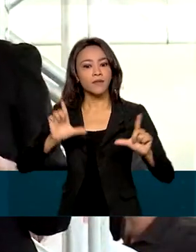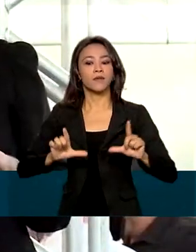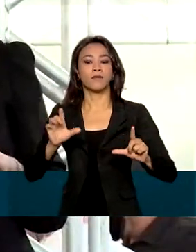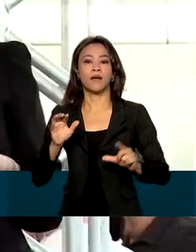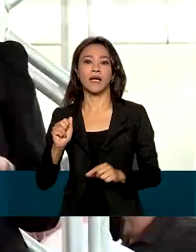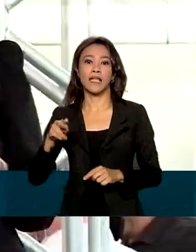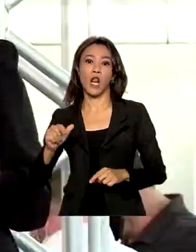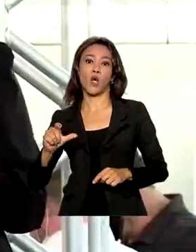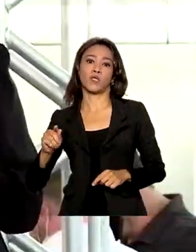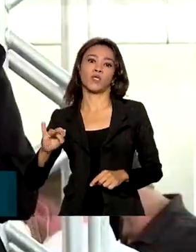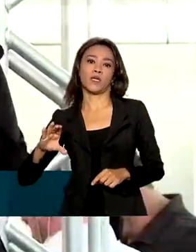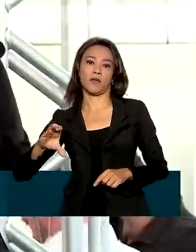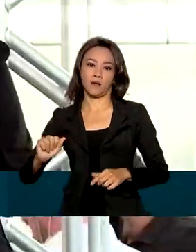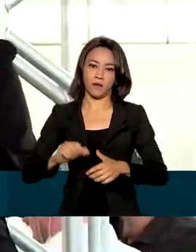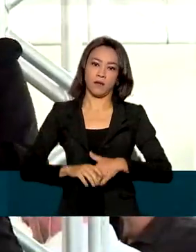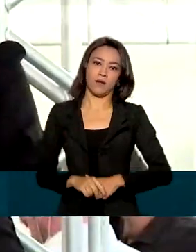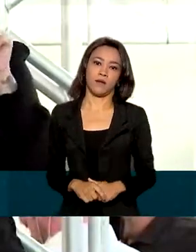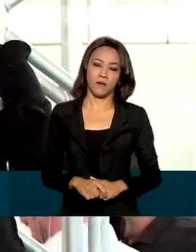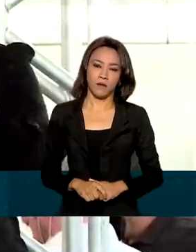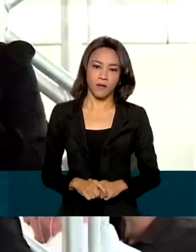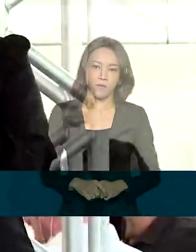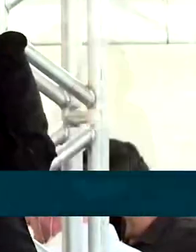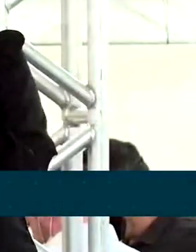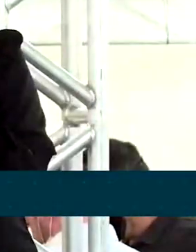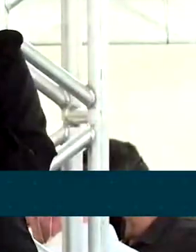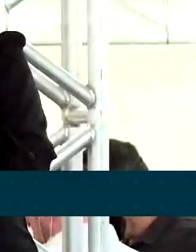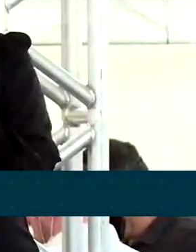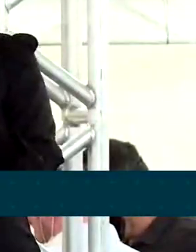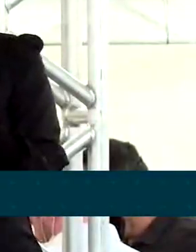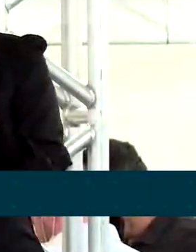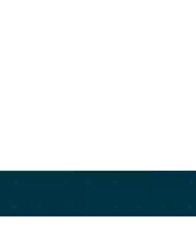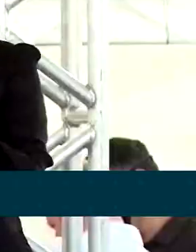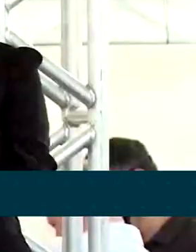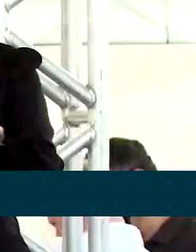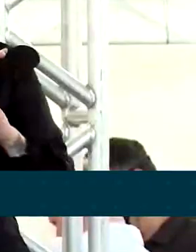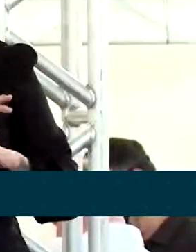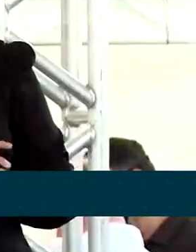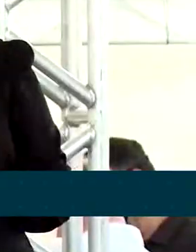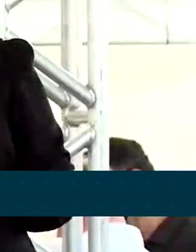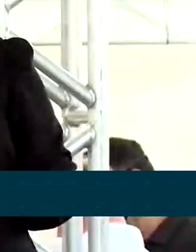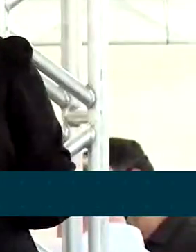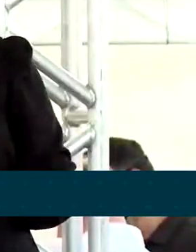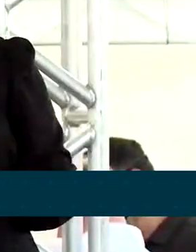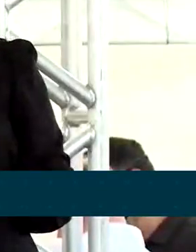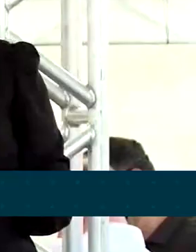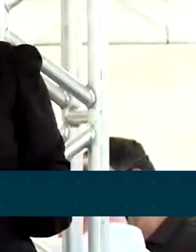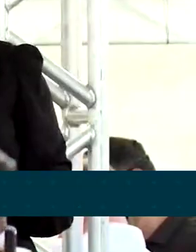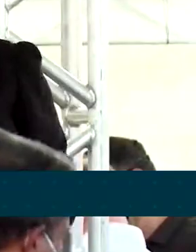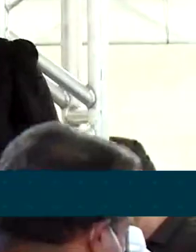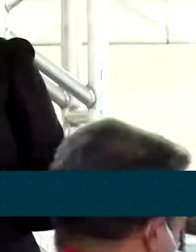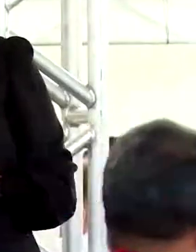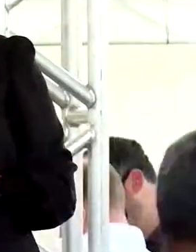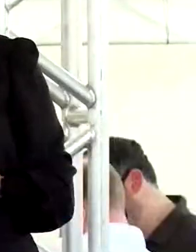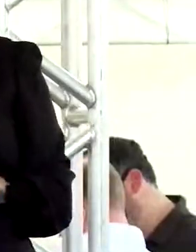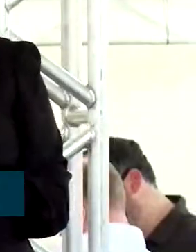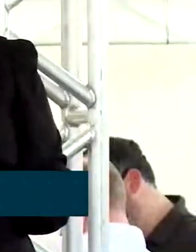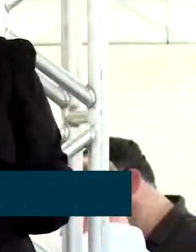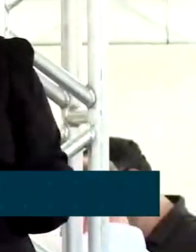levar a TV digital para 1.638 cidades. São 850 milhões de reais.